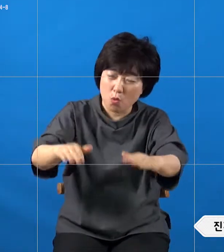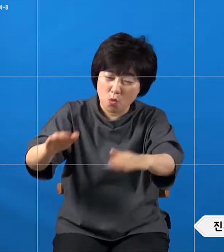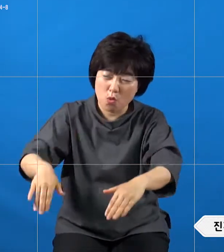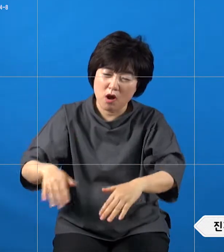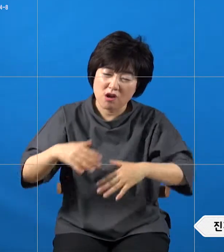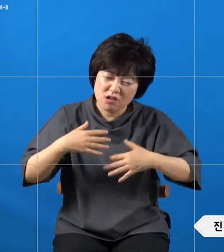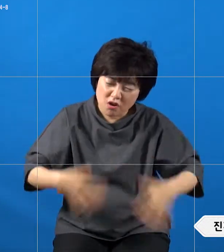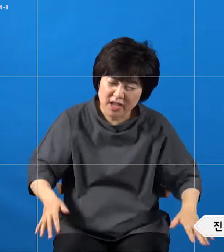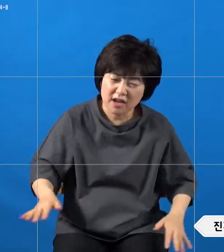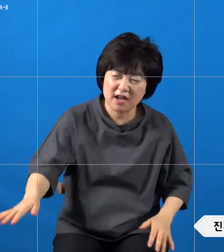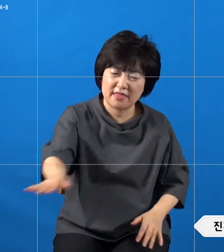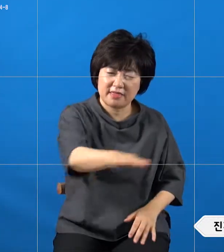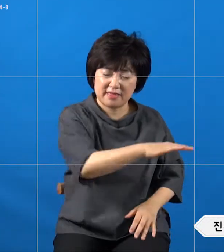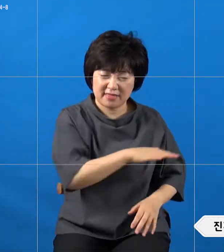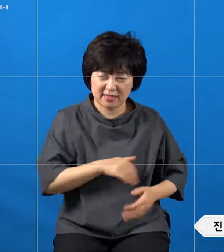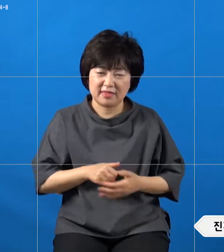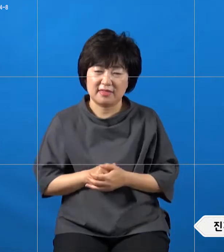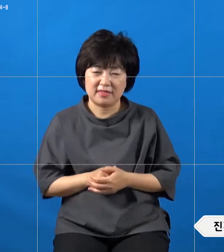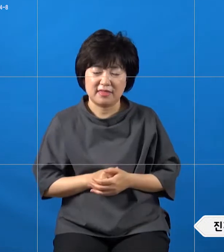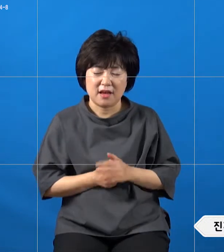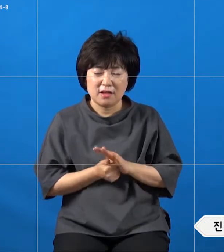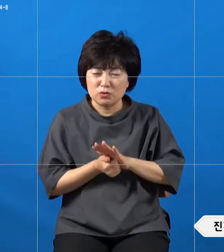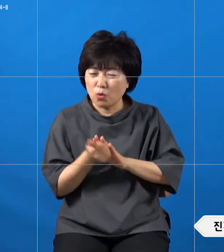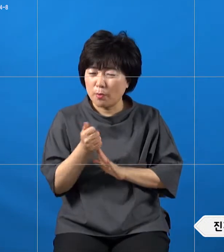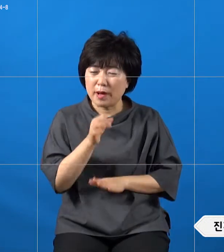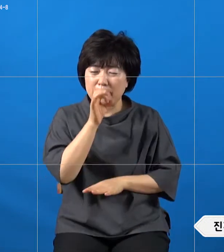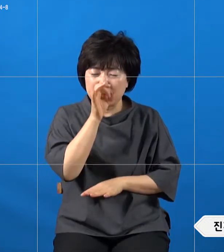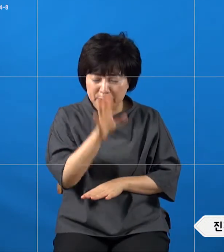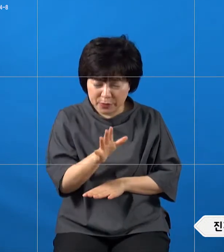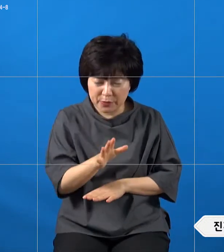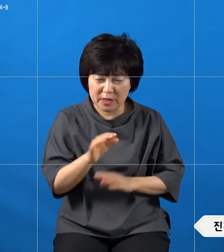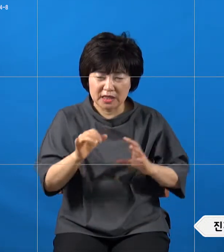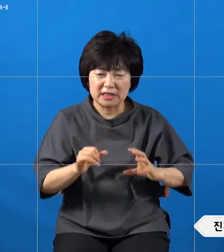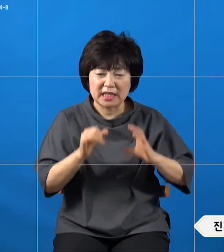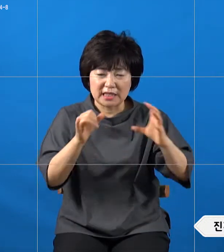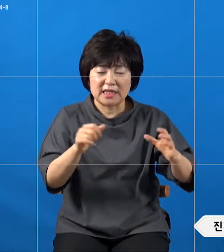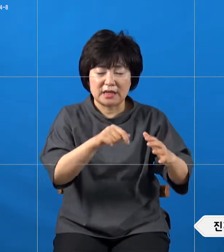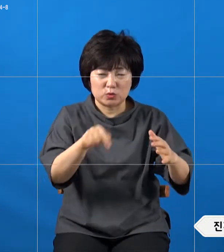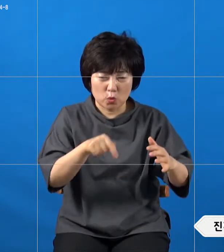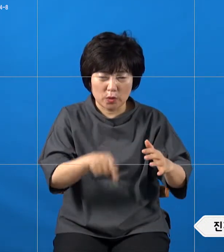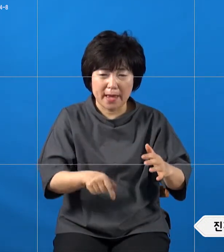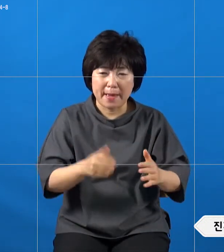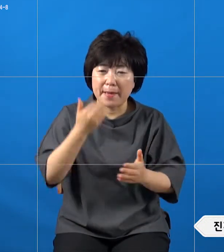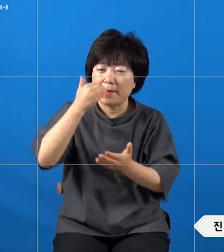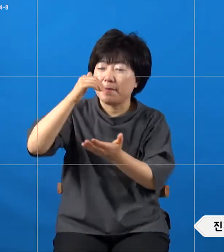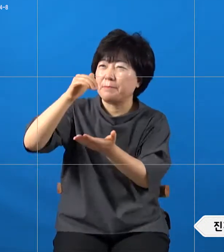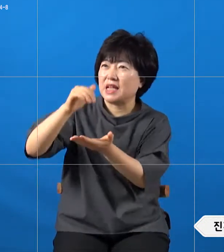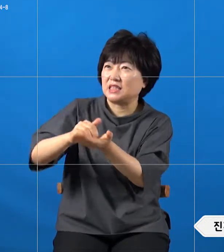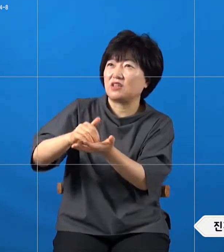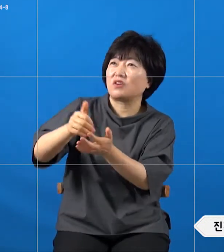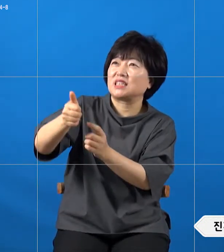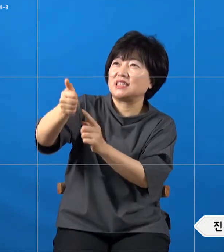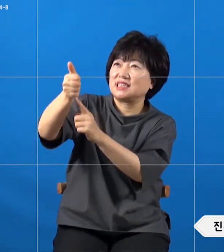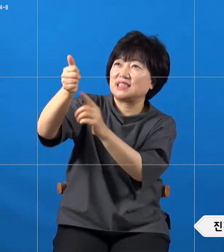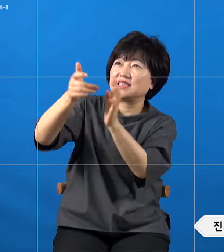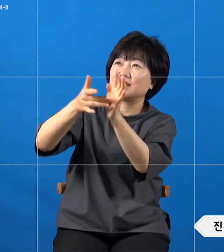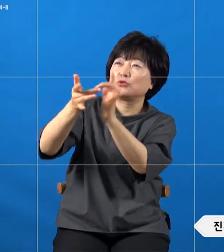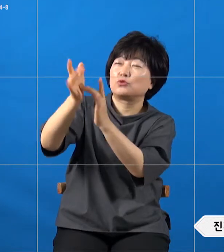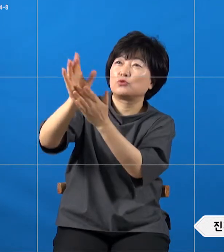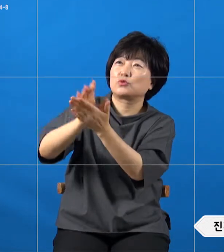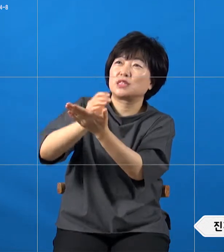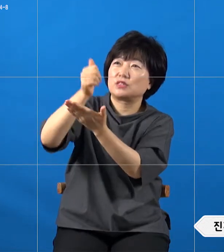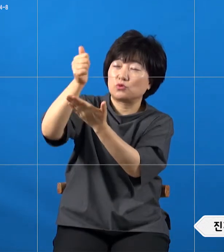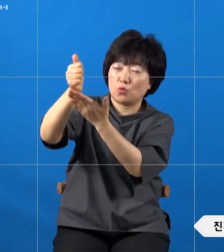그렇게 연약한 가운데 소망을 둘 수 없는 이 세상에 반석이신